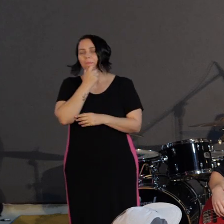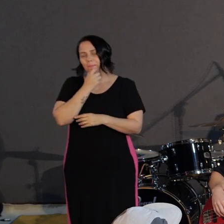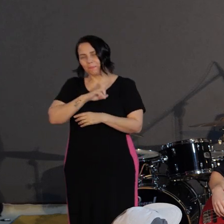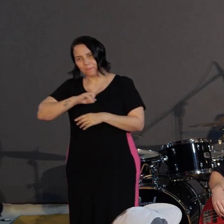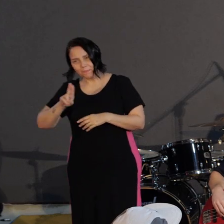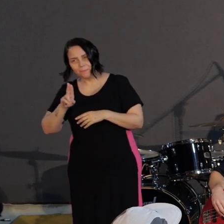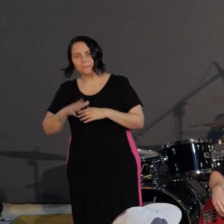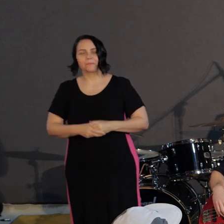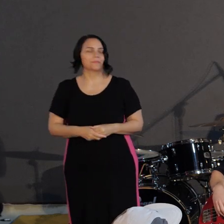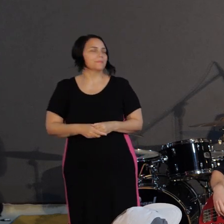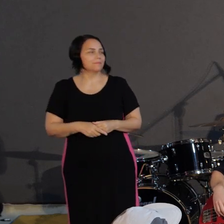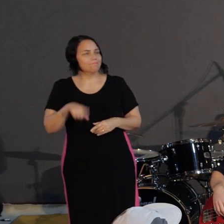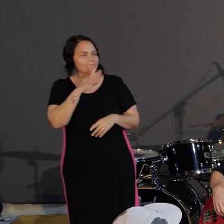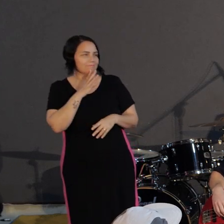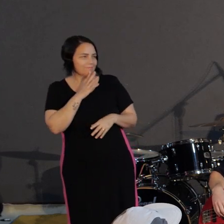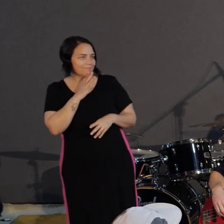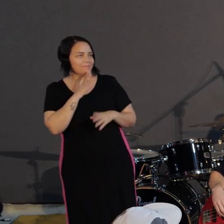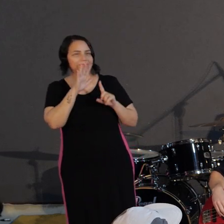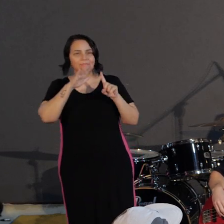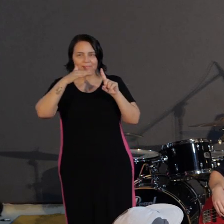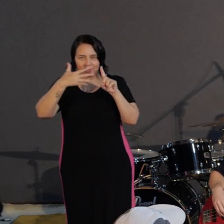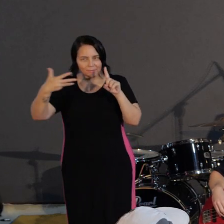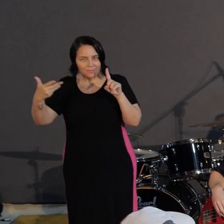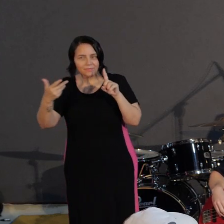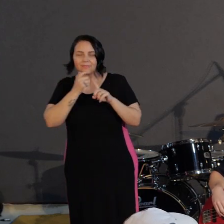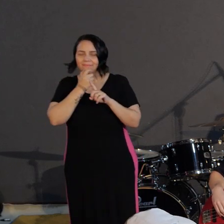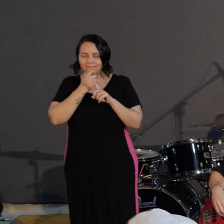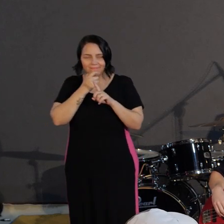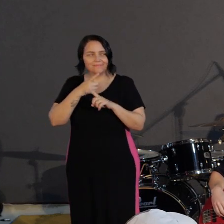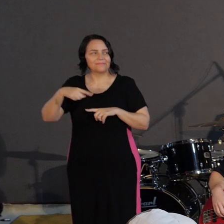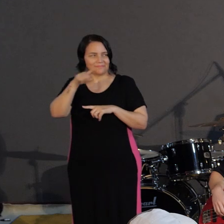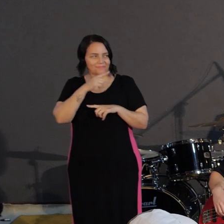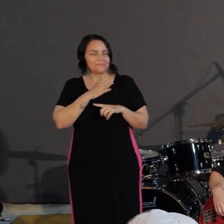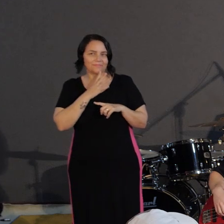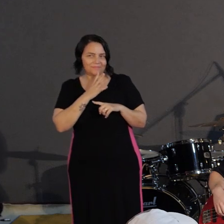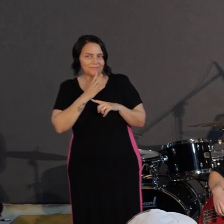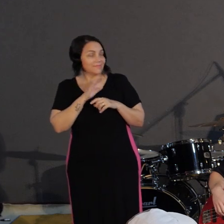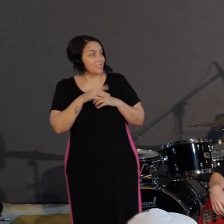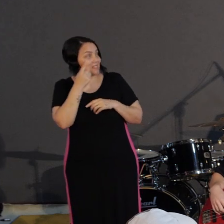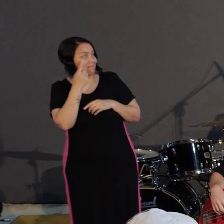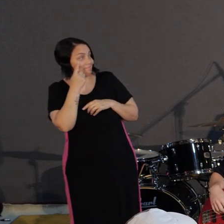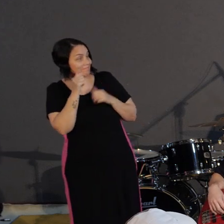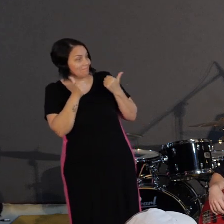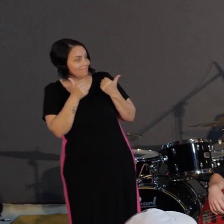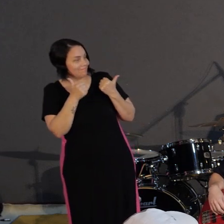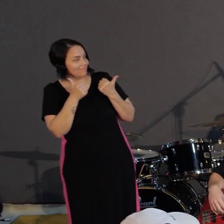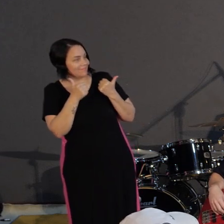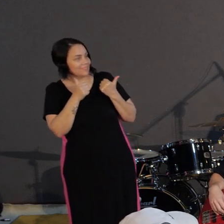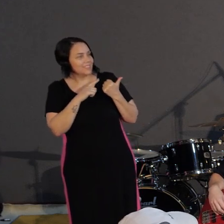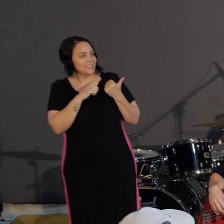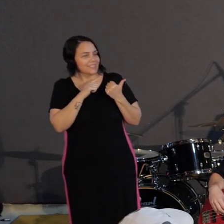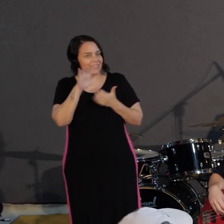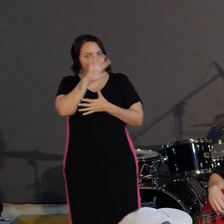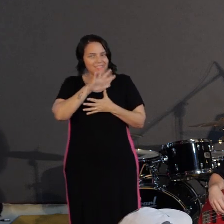Tá? Acho que todo mundo aqui deve conhecer, uma música bem famosa, We For Without You. Tá? E vamos ver aí o que vai dar, né, galera? Nós temos até um